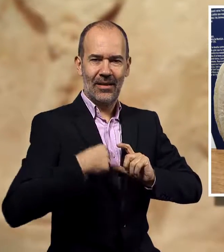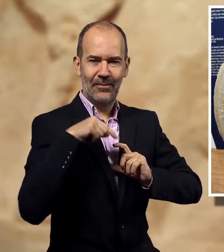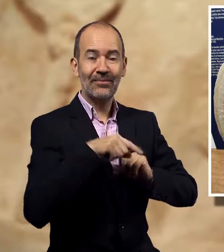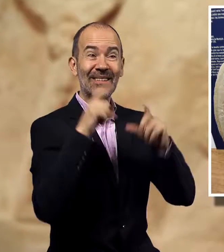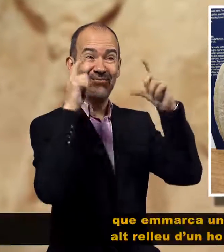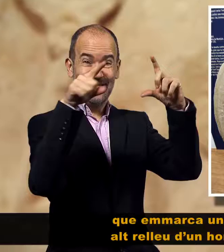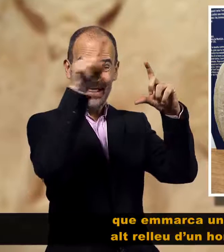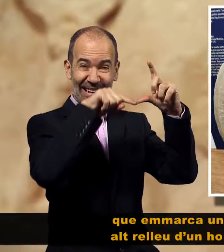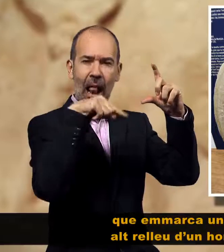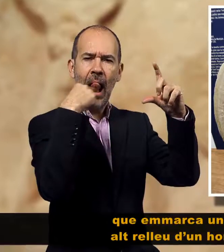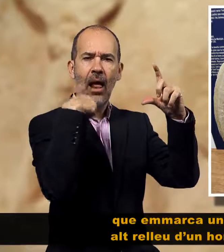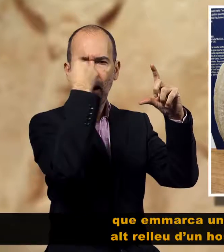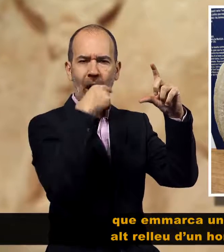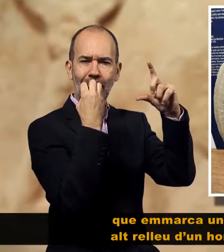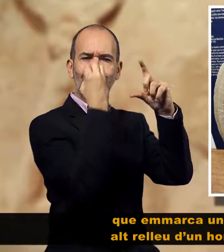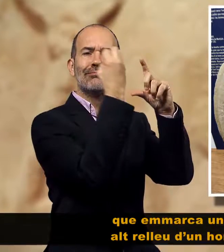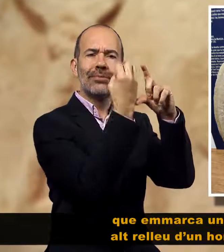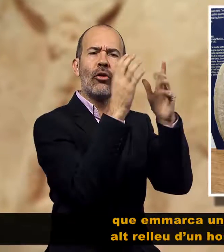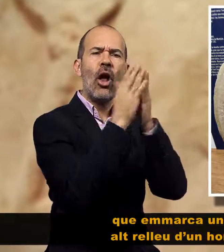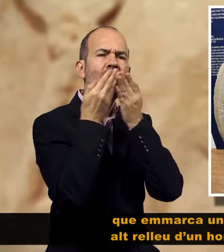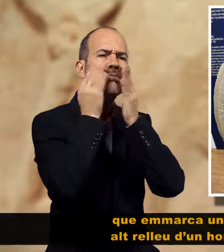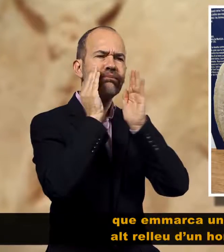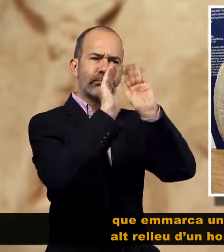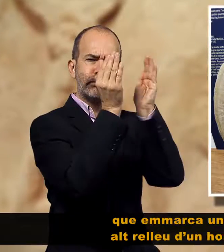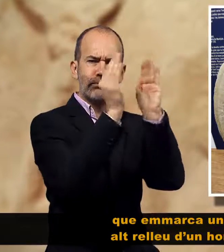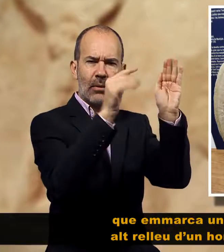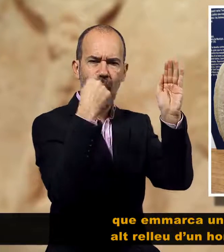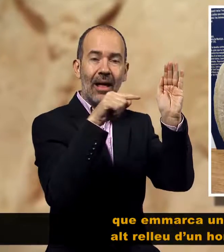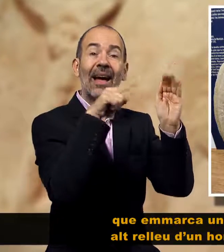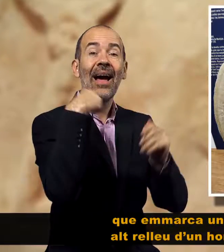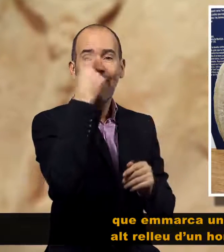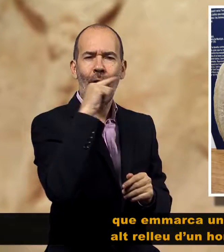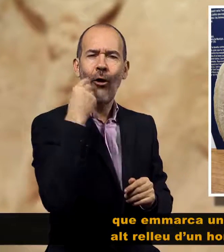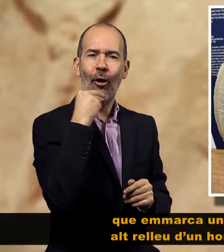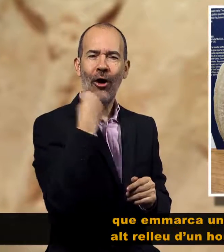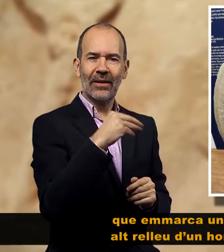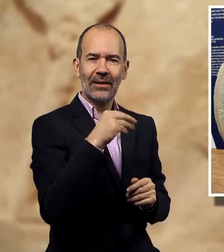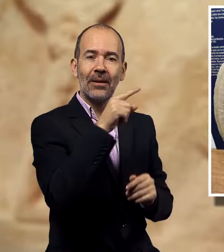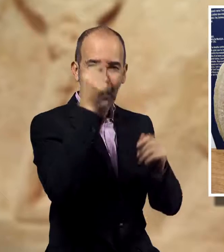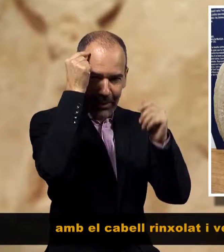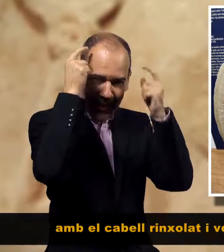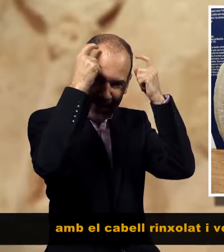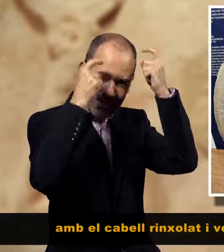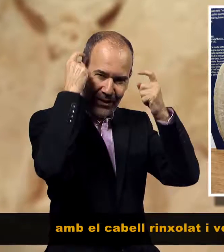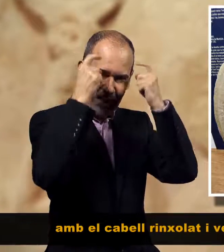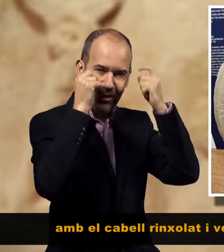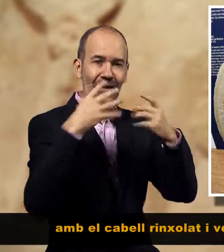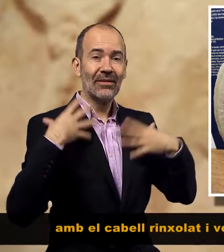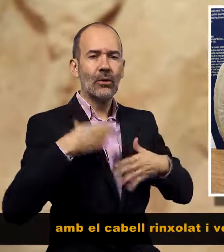està ornamentada en forma de medalló, que enmarca un bust en el relleu d'un